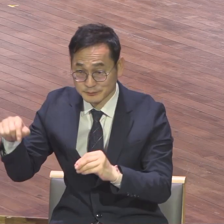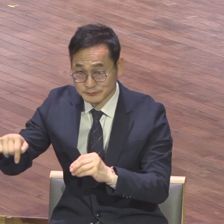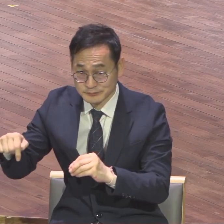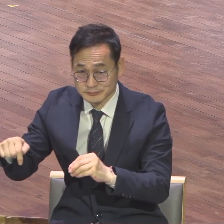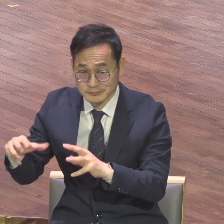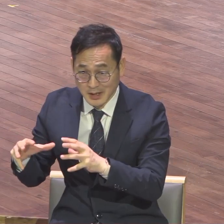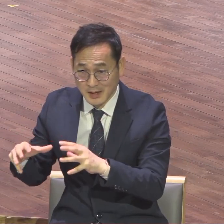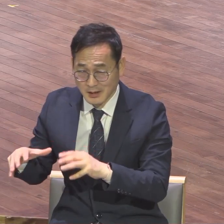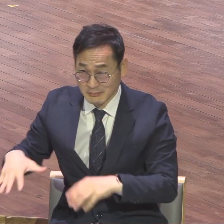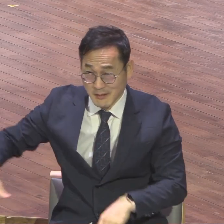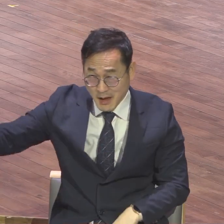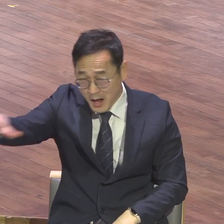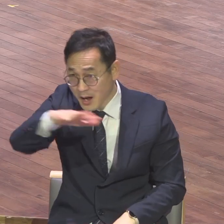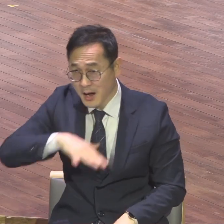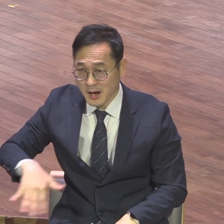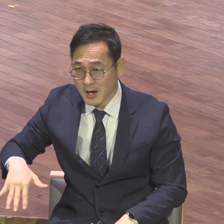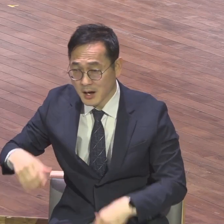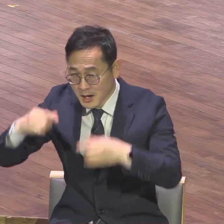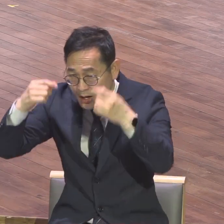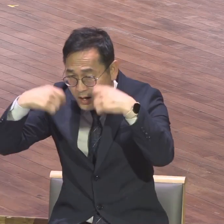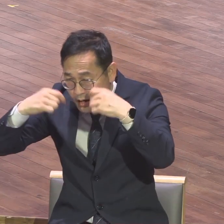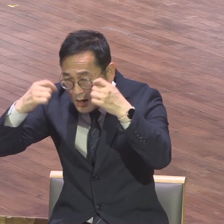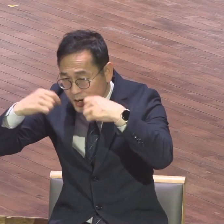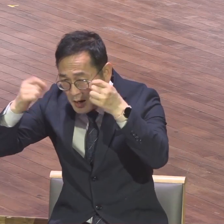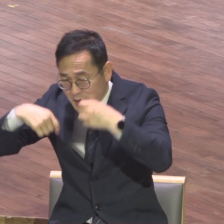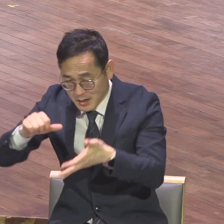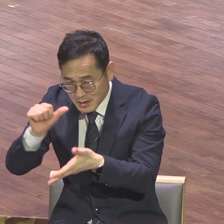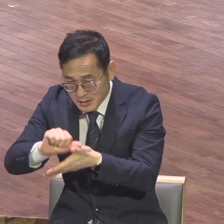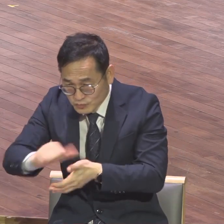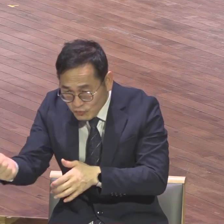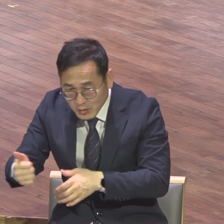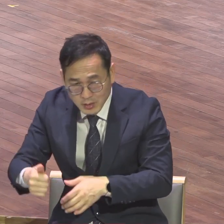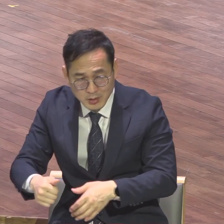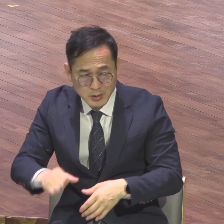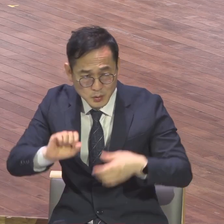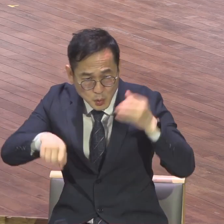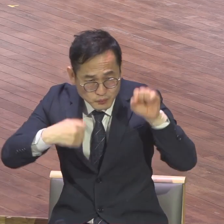온 전국이 다 눈물보다 통곡의 소리였어요.